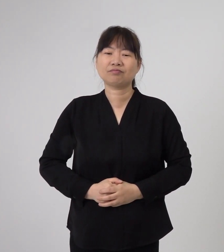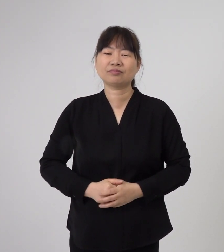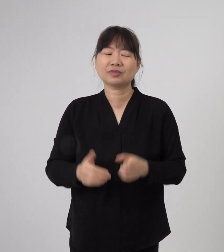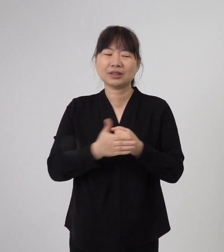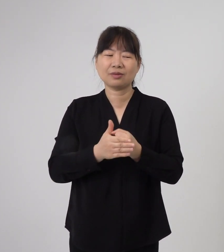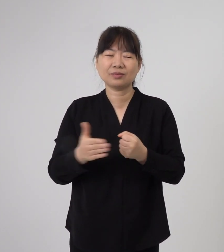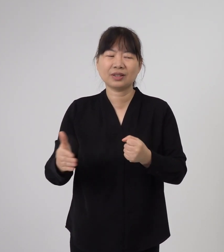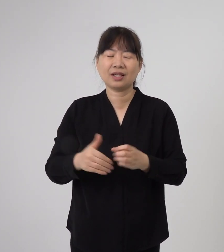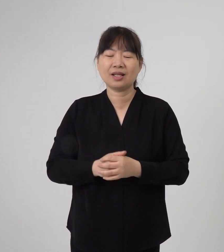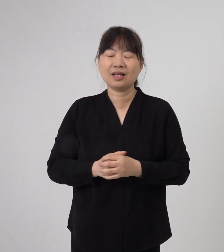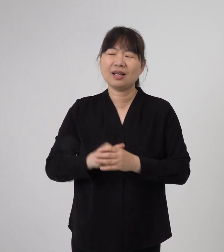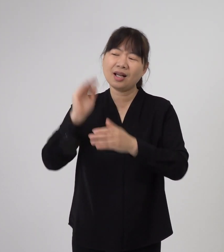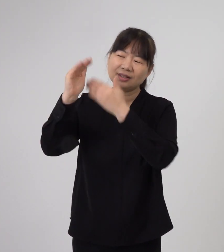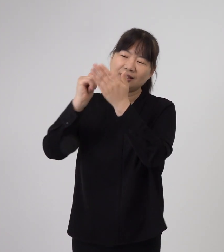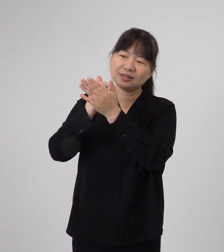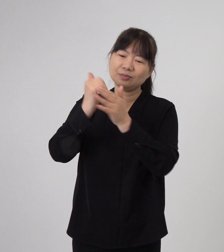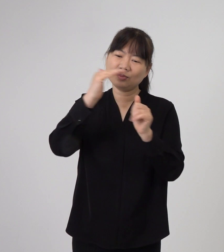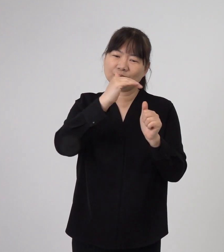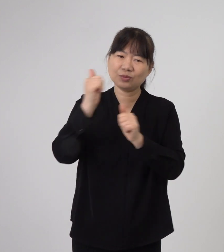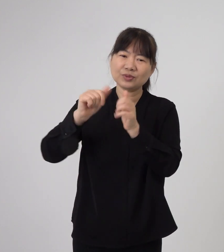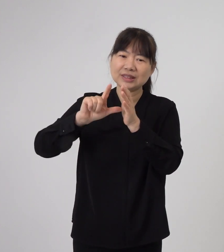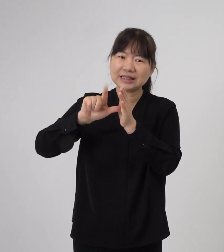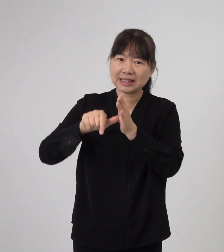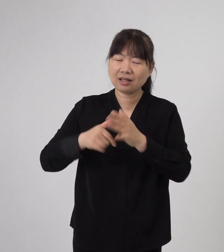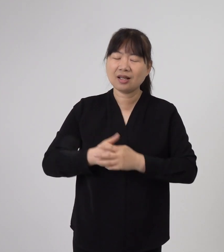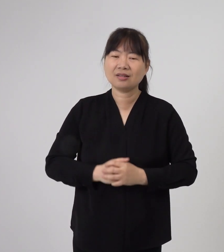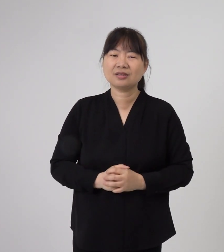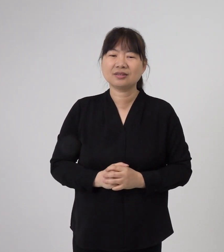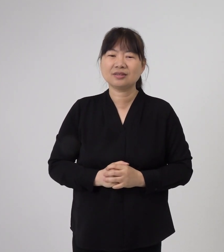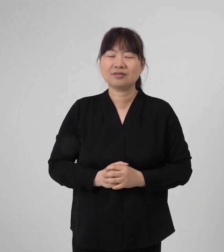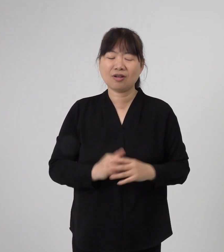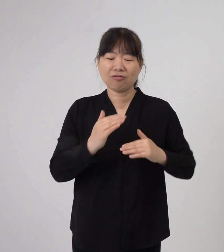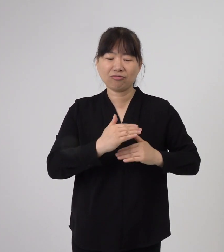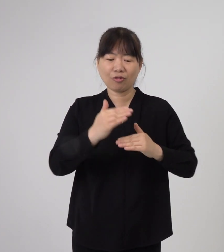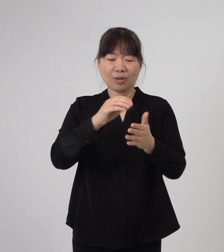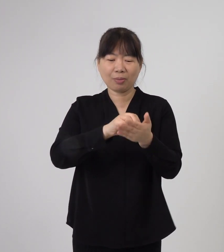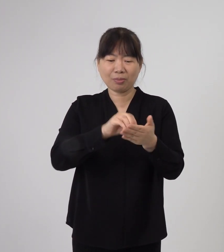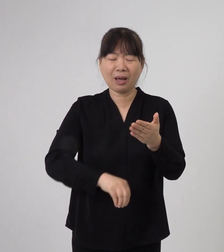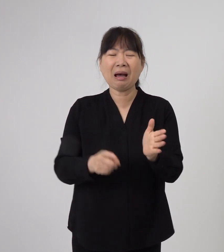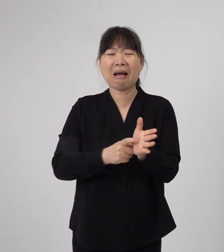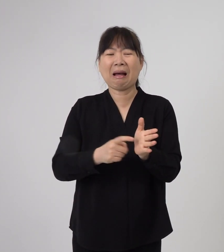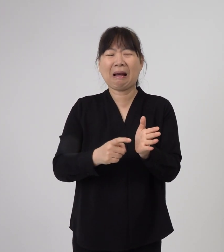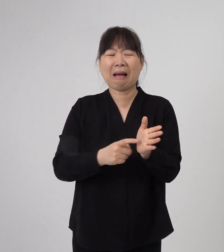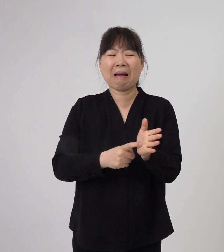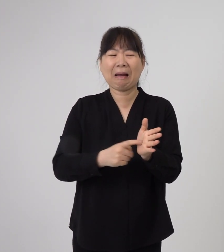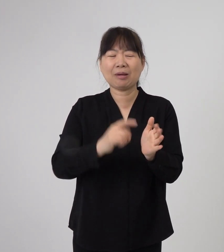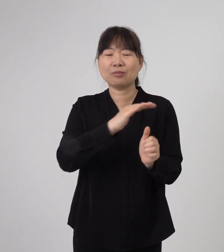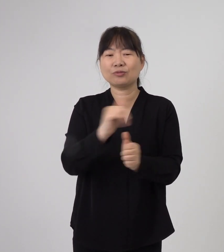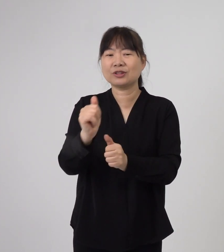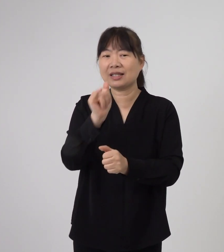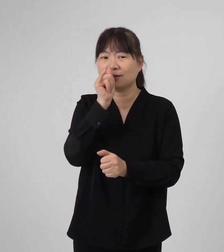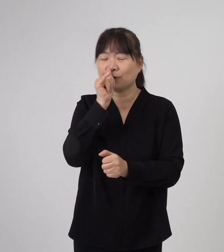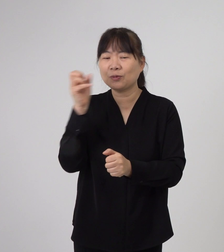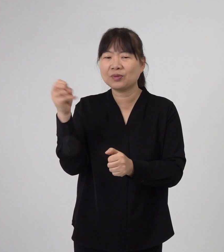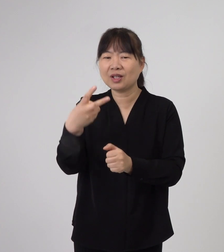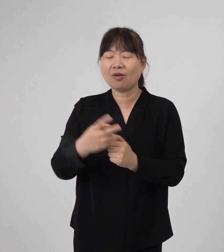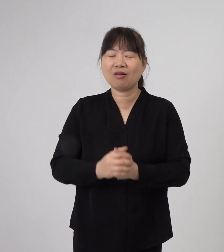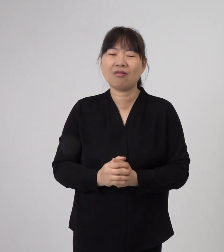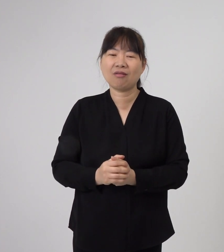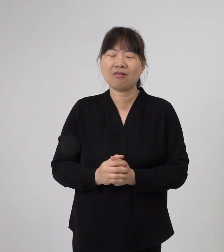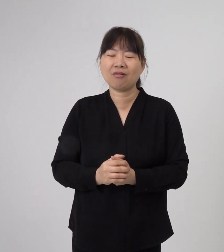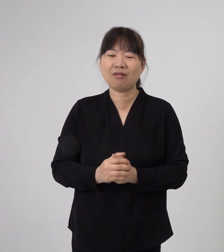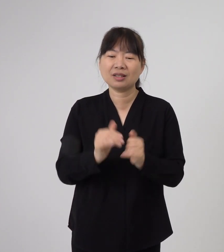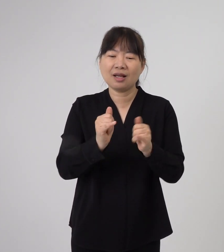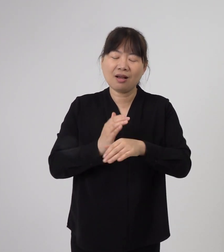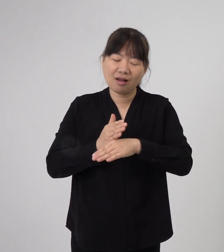그래서 어떤 사람은 하나님이 부르실 때 과정 생략하고 급하게 부르는 경우도 있고, 어떤 사람은